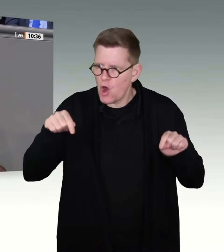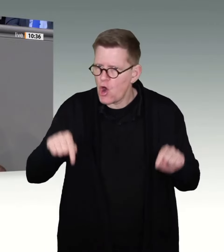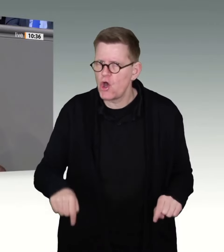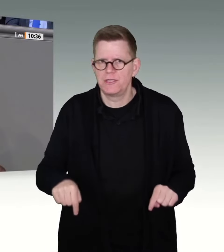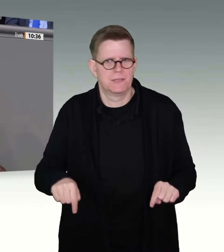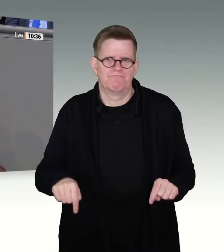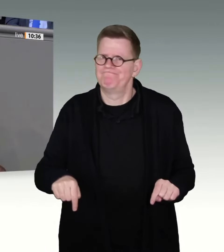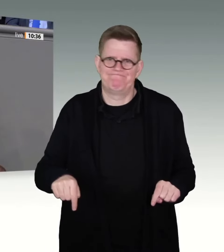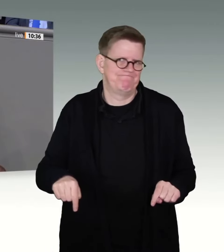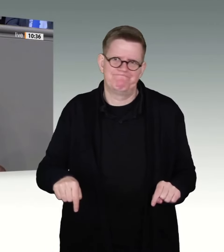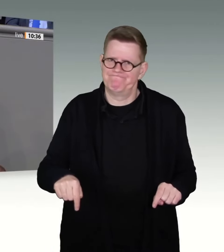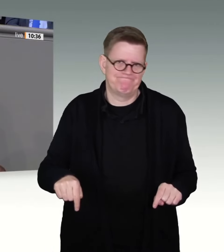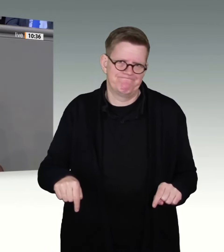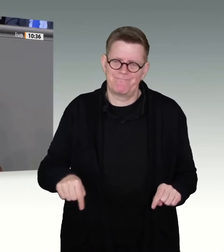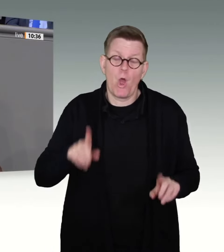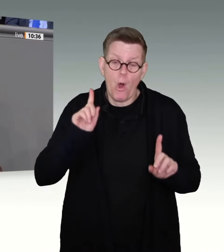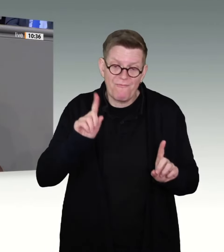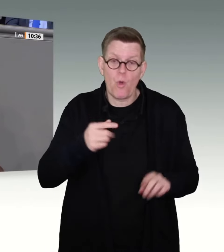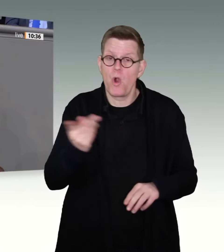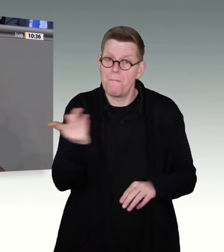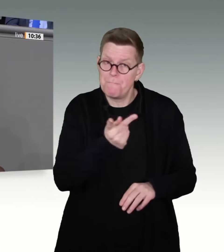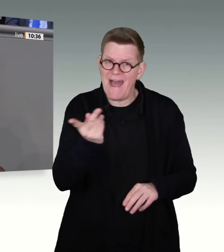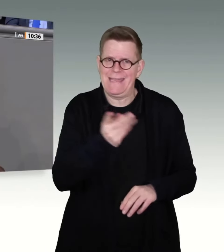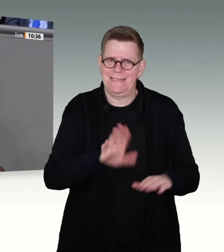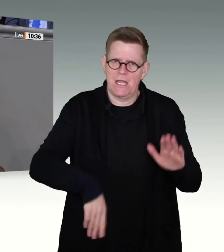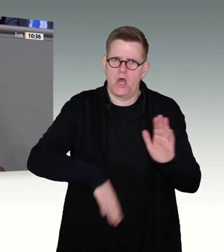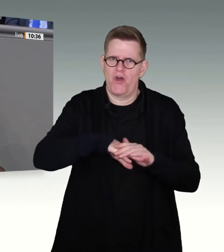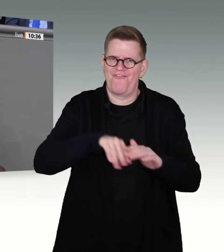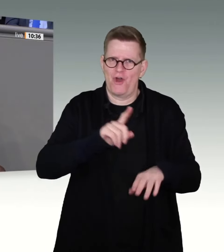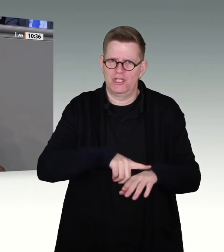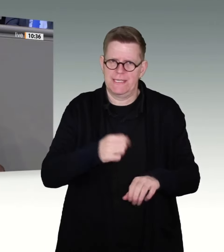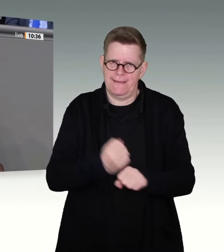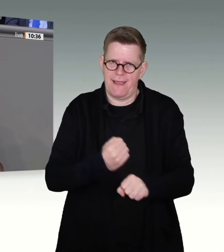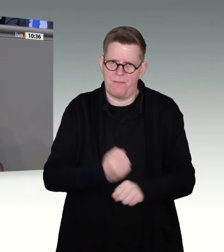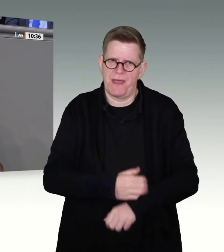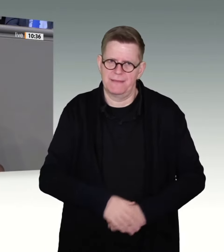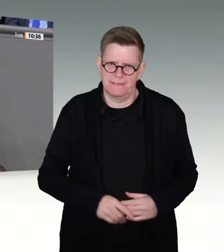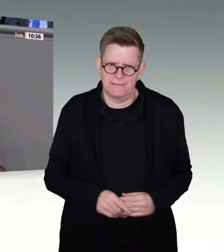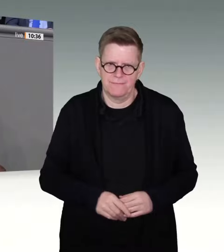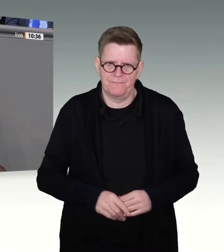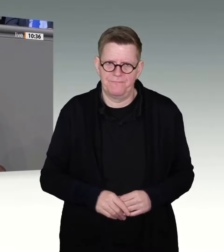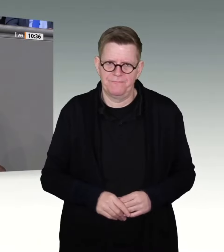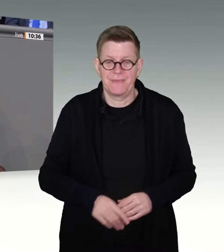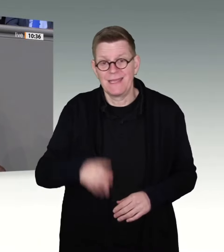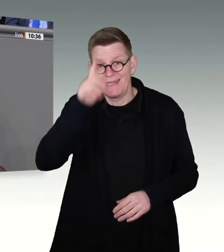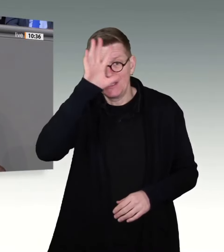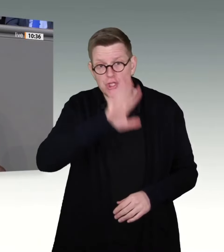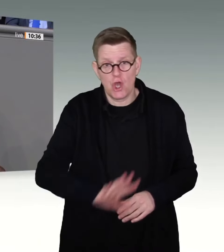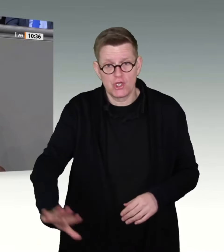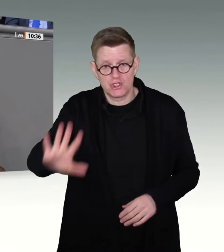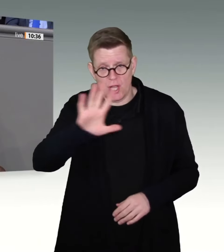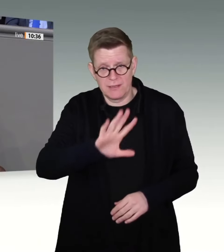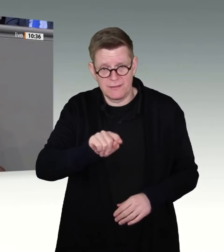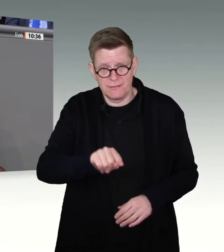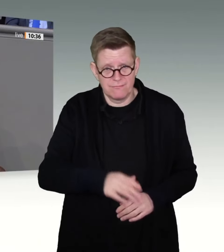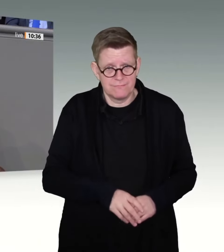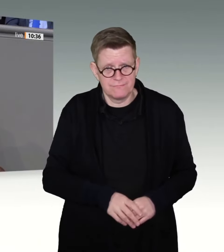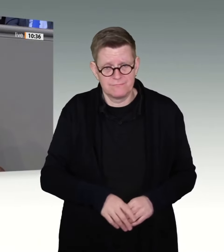mehr möglich, obwohl beide in Vollzeit arbeiten. Deutschland hat mit gerade mal 42